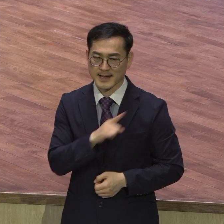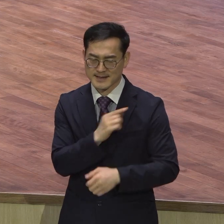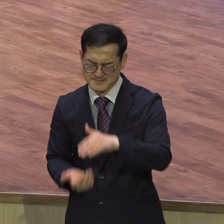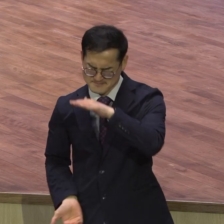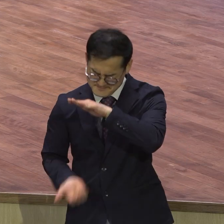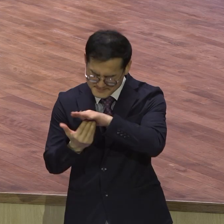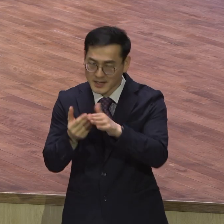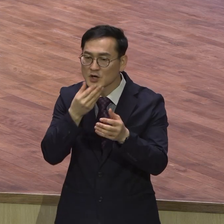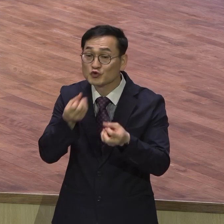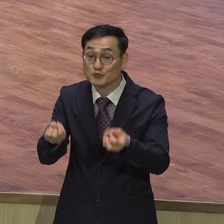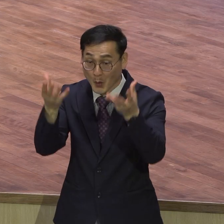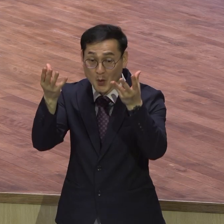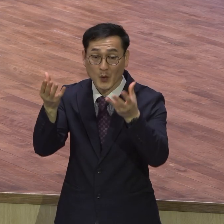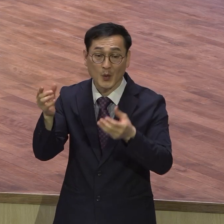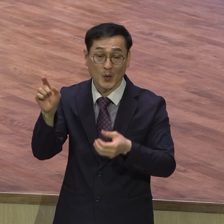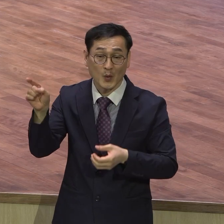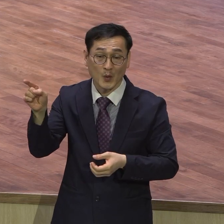끝났다니까요.